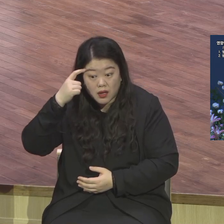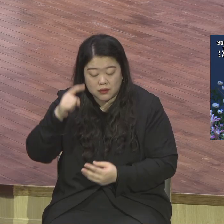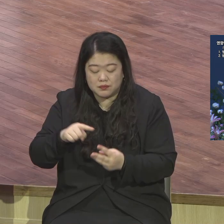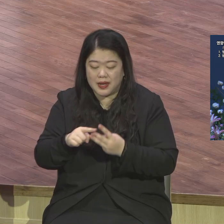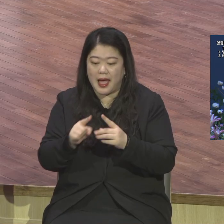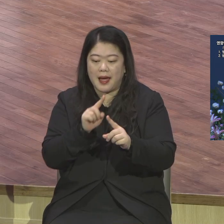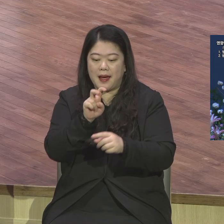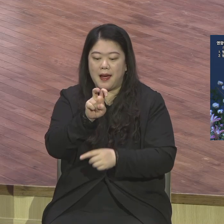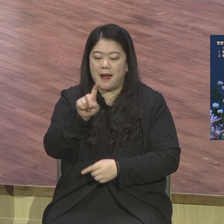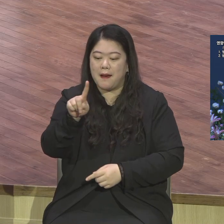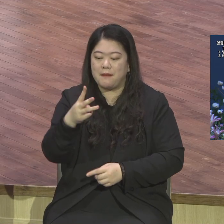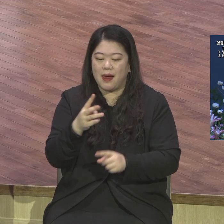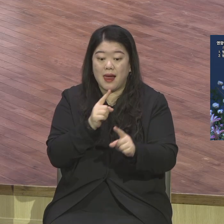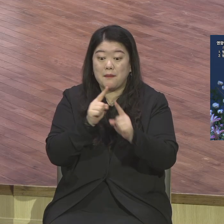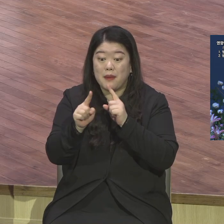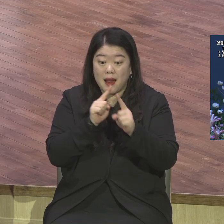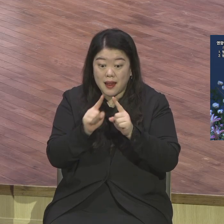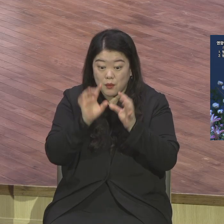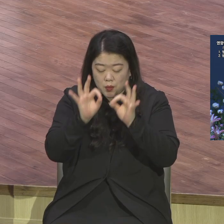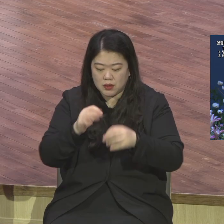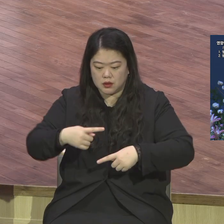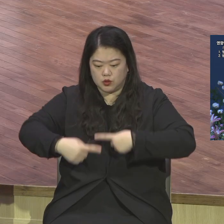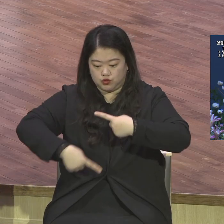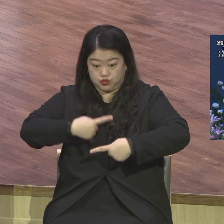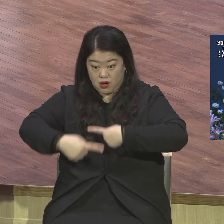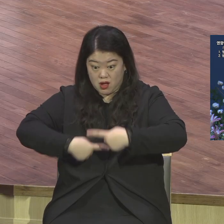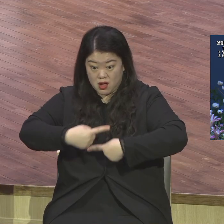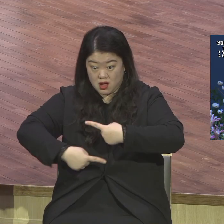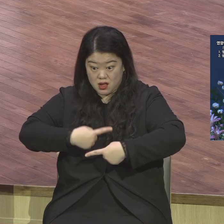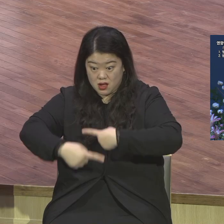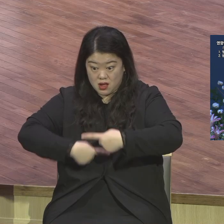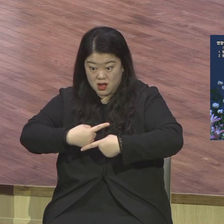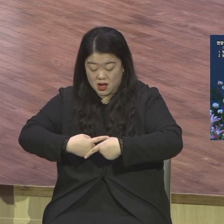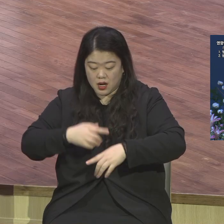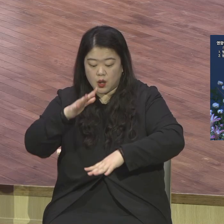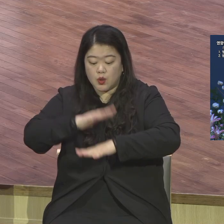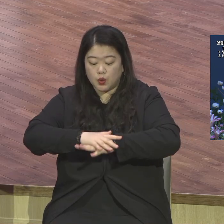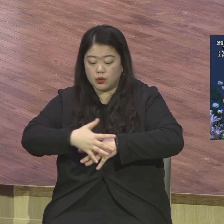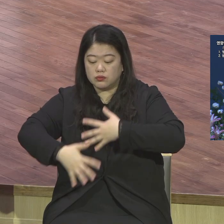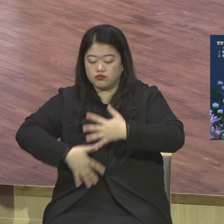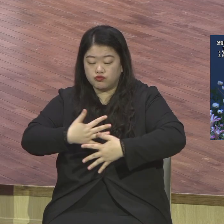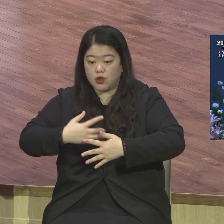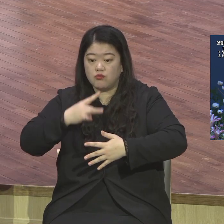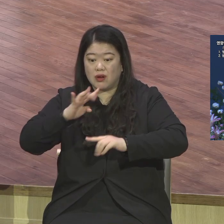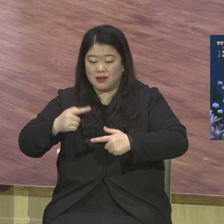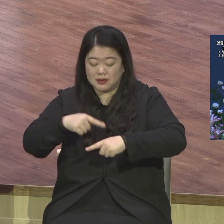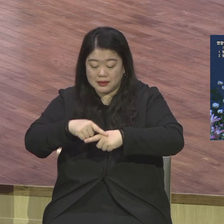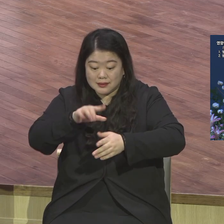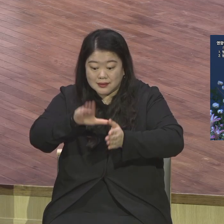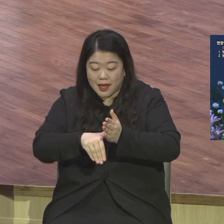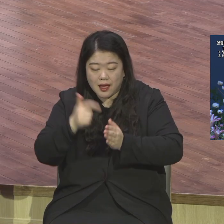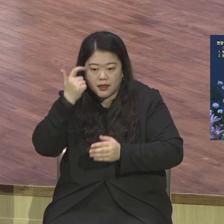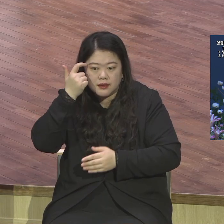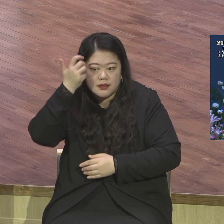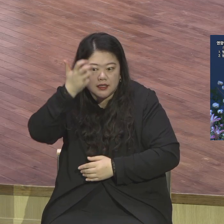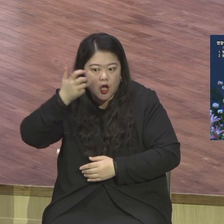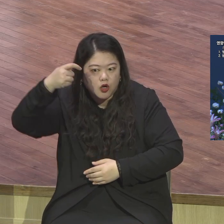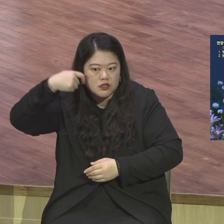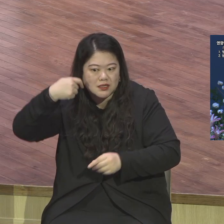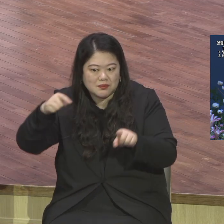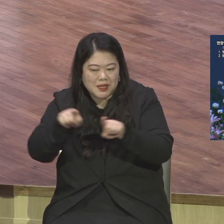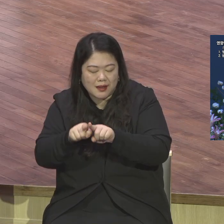아니라 영적 에너지도 함께 있기 때문에 영적 에너지가 함께 있기 때문에